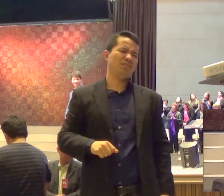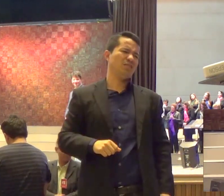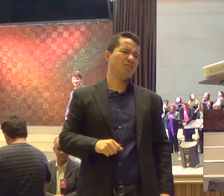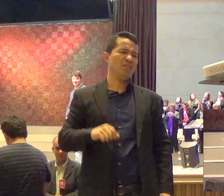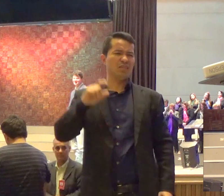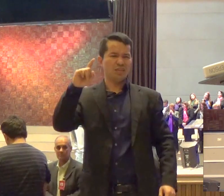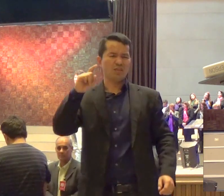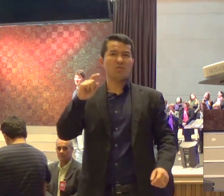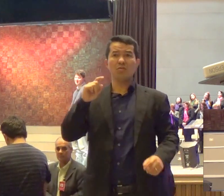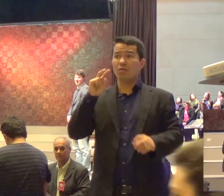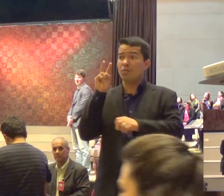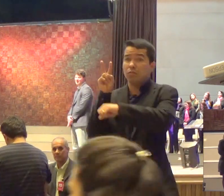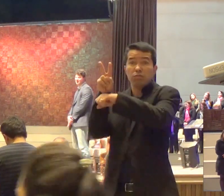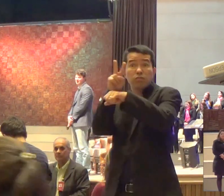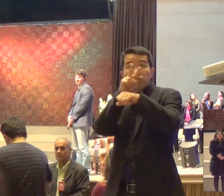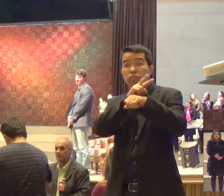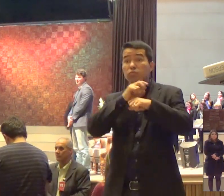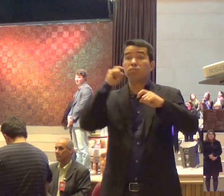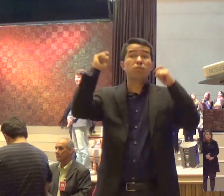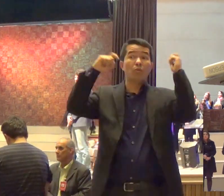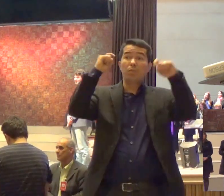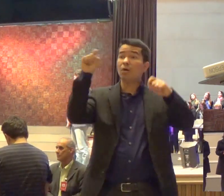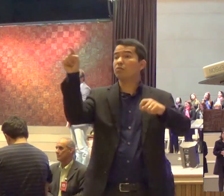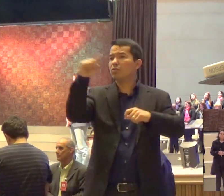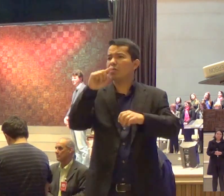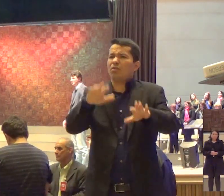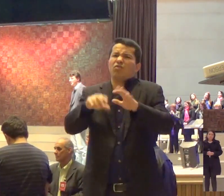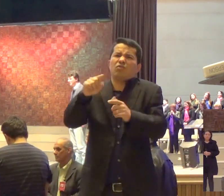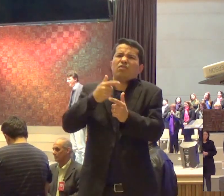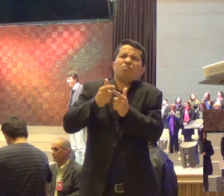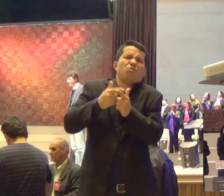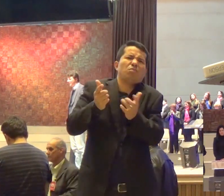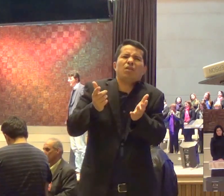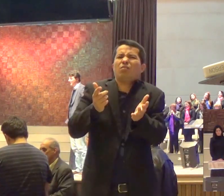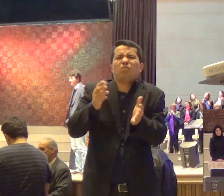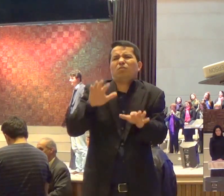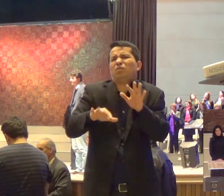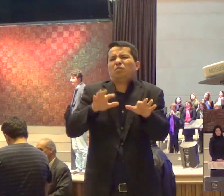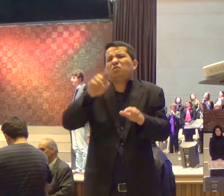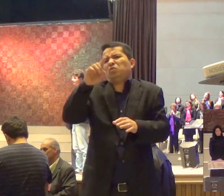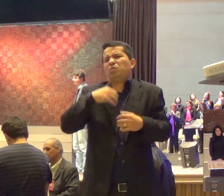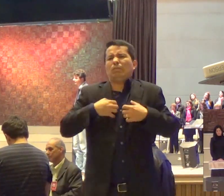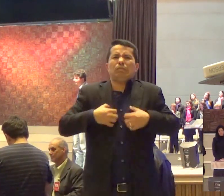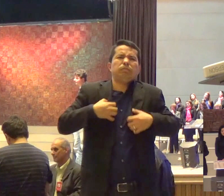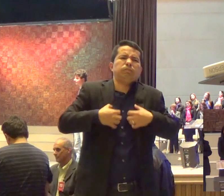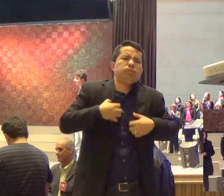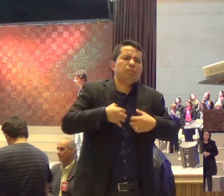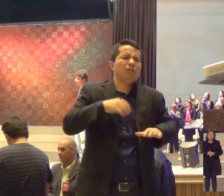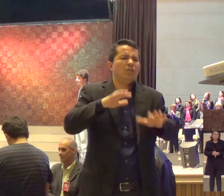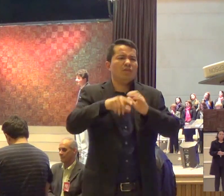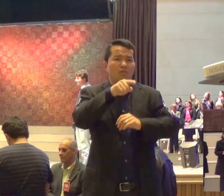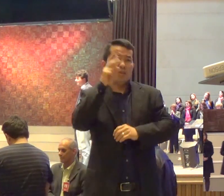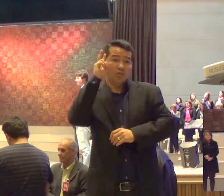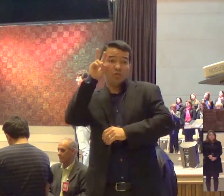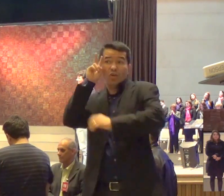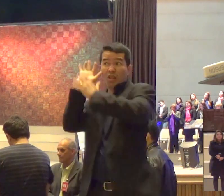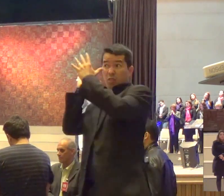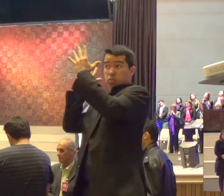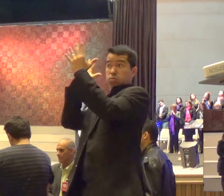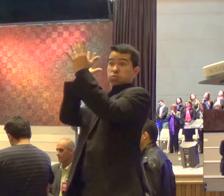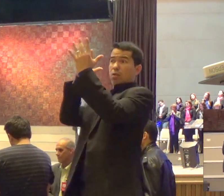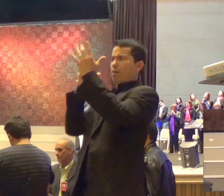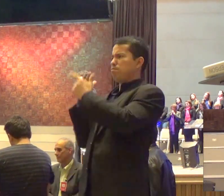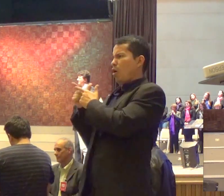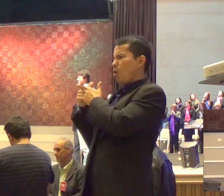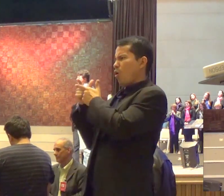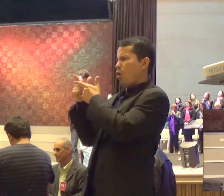Deus se importa com você independente do momento que você atravessa independente das lutas da sua história Deus se importa